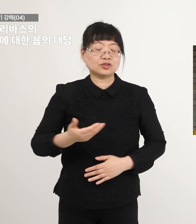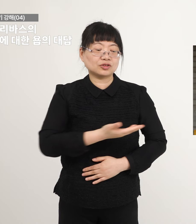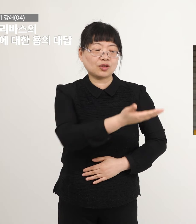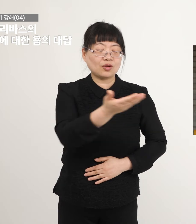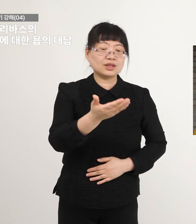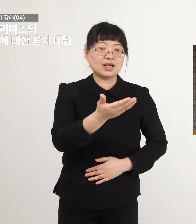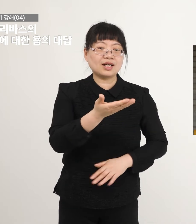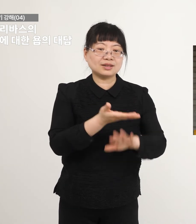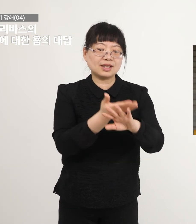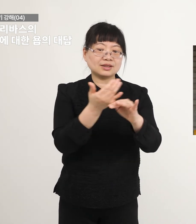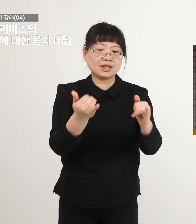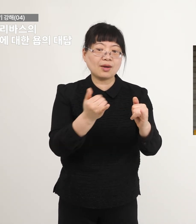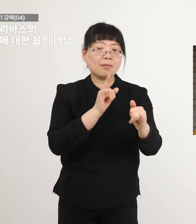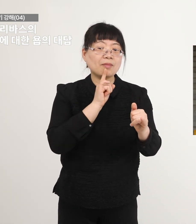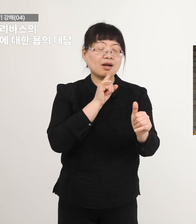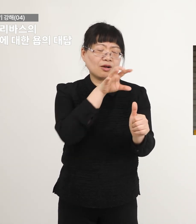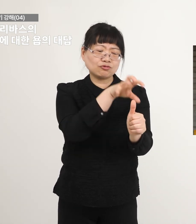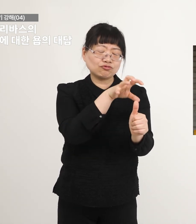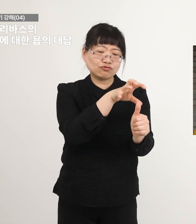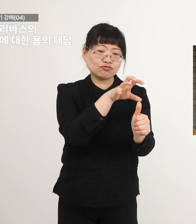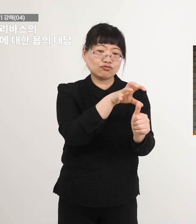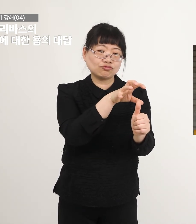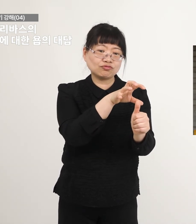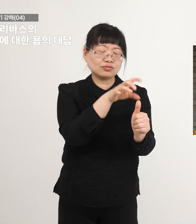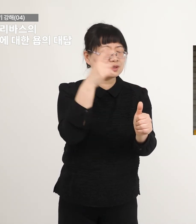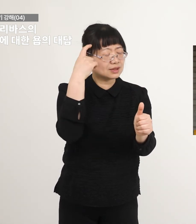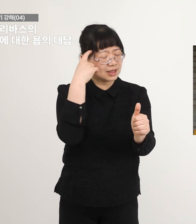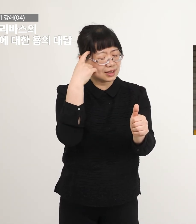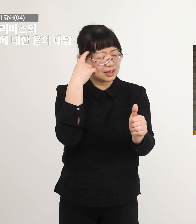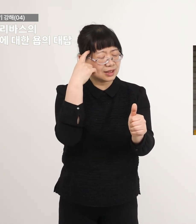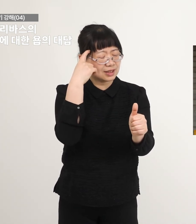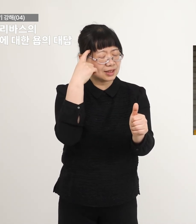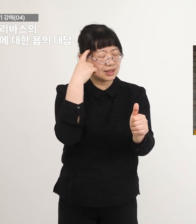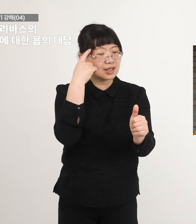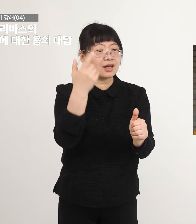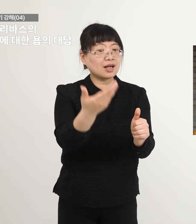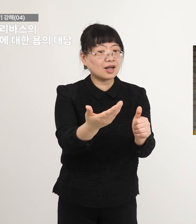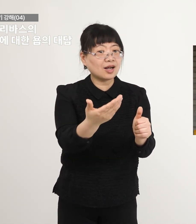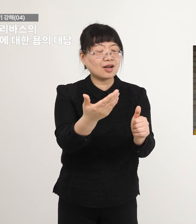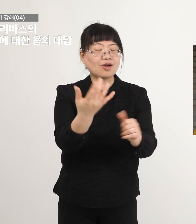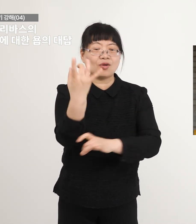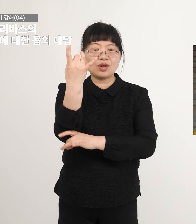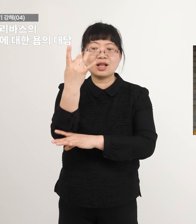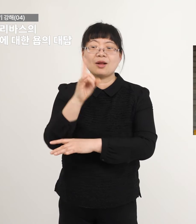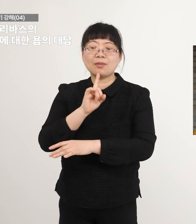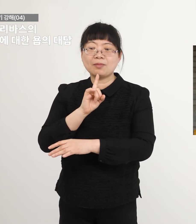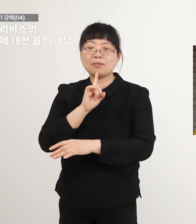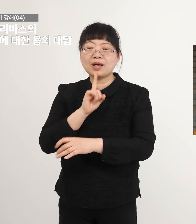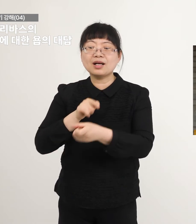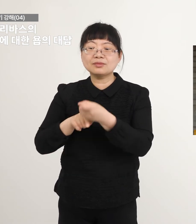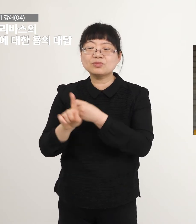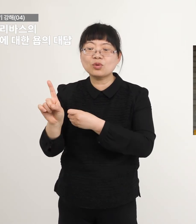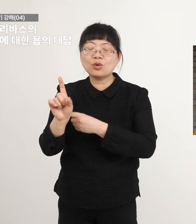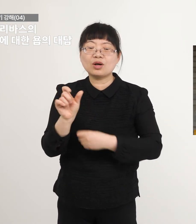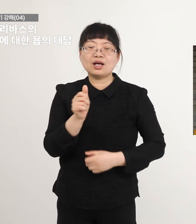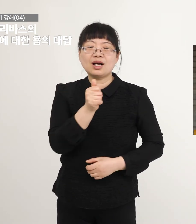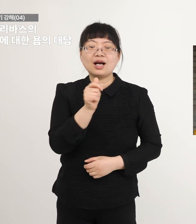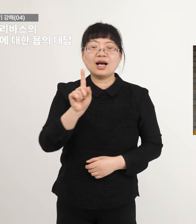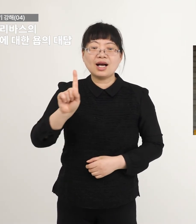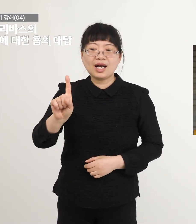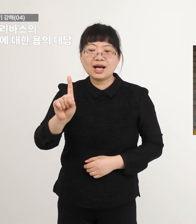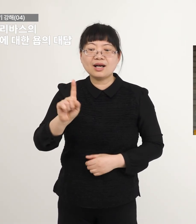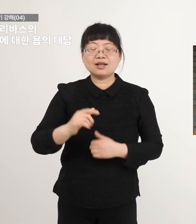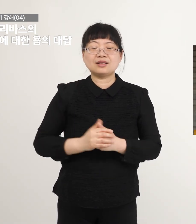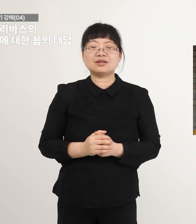너희가 남의 말을 꾸짖을 생각을 하느냐? 원문에는 하 그래서 히브리 말로